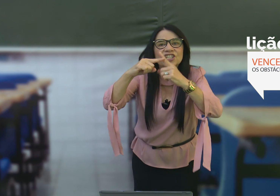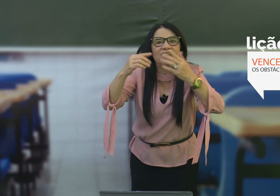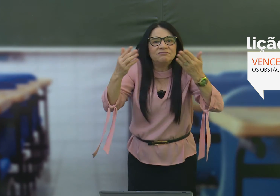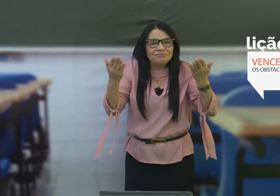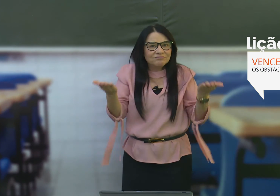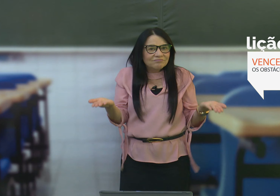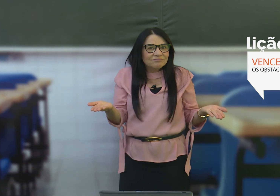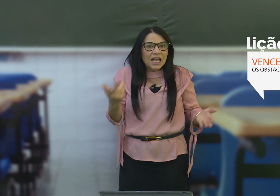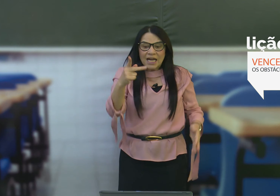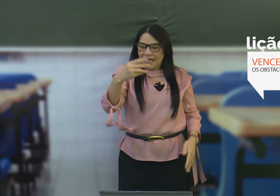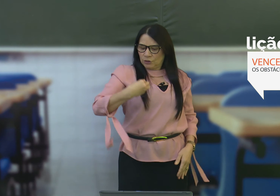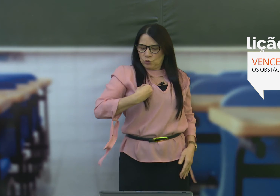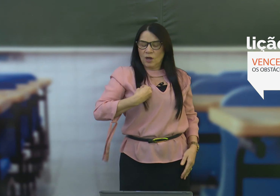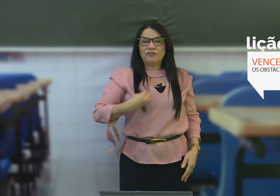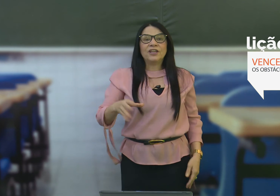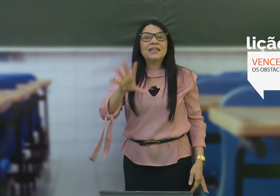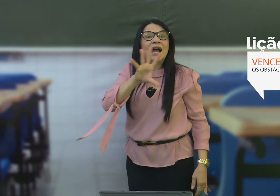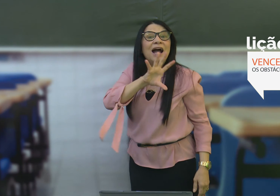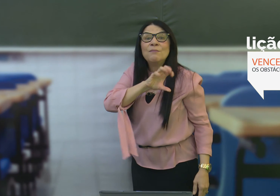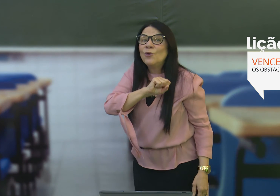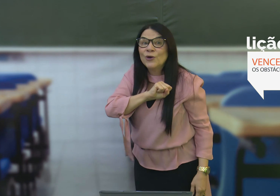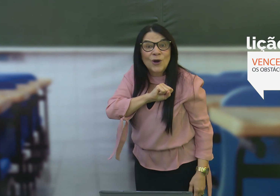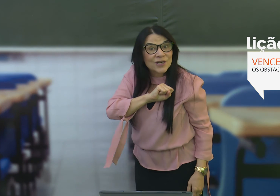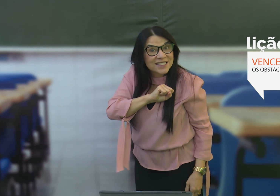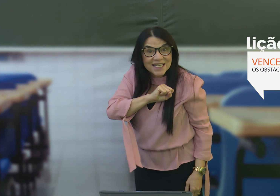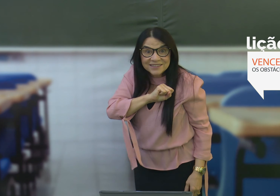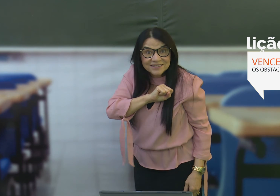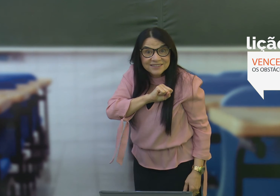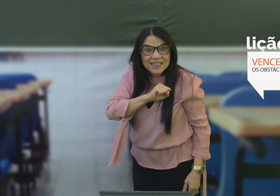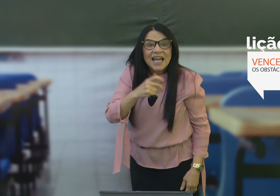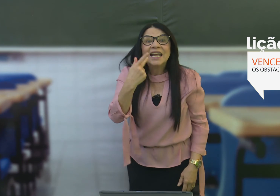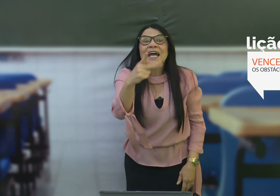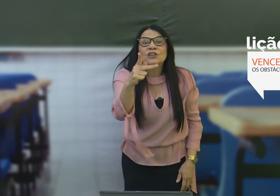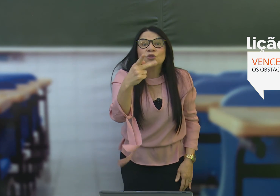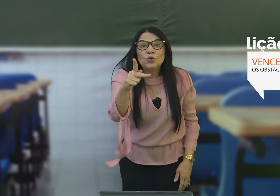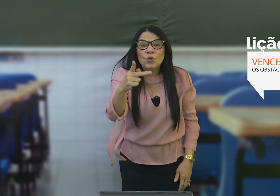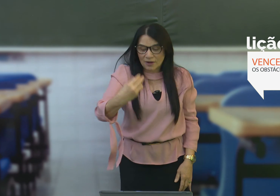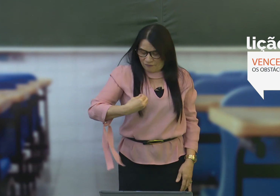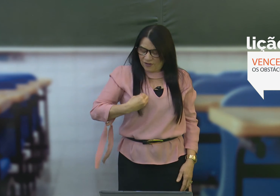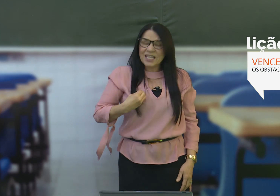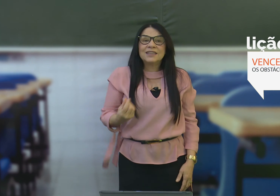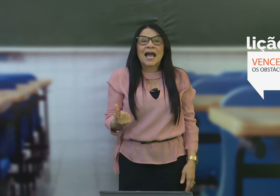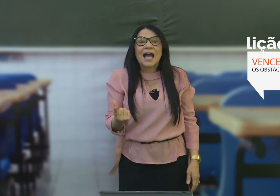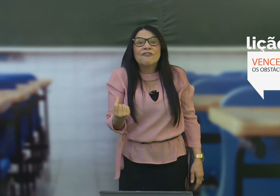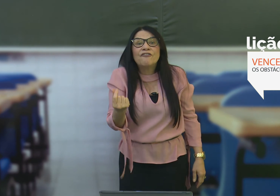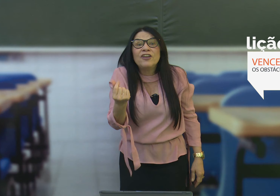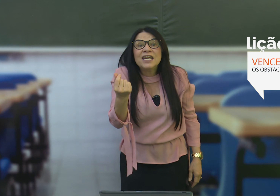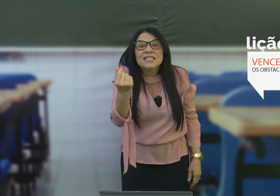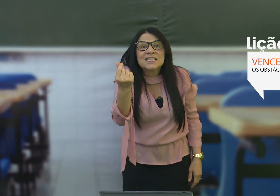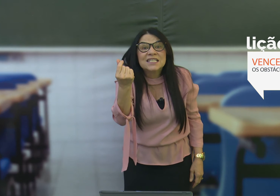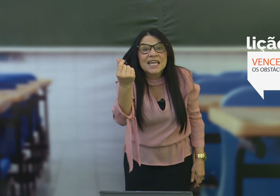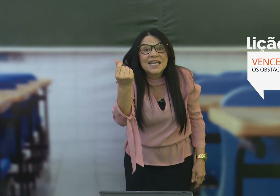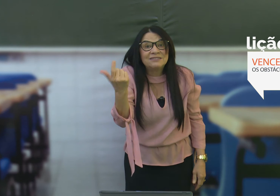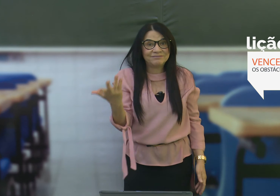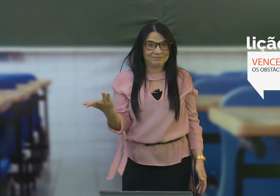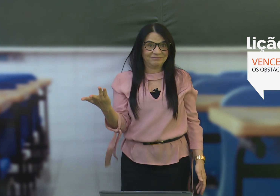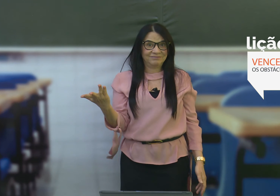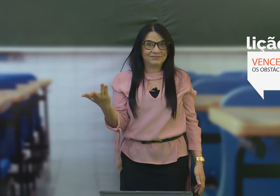igreja, na tua vida amorosa, na tua vida financeira,